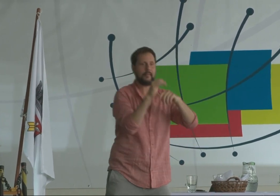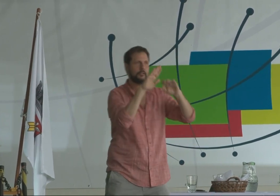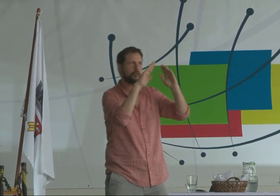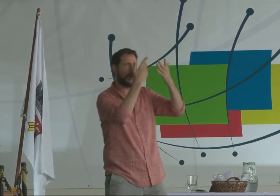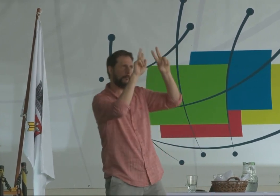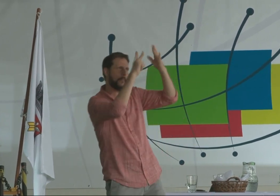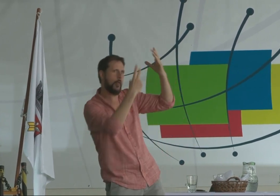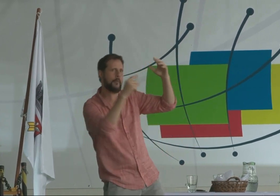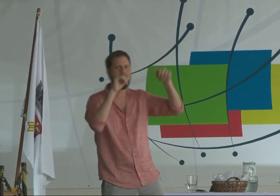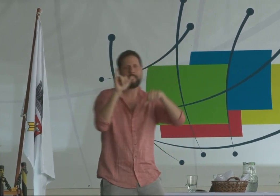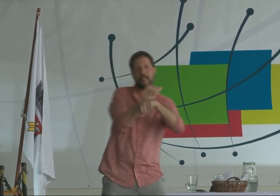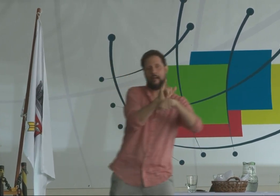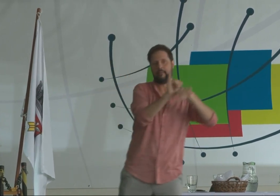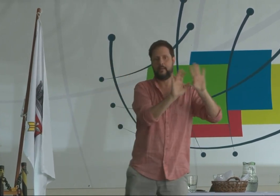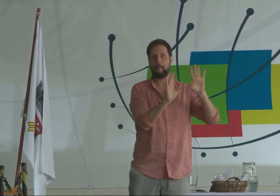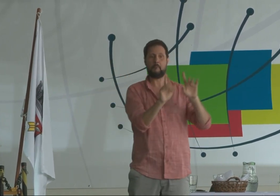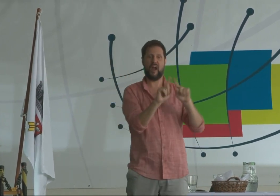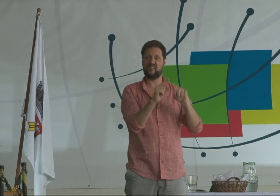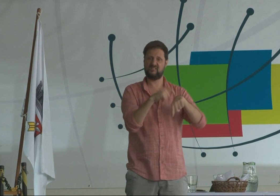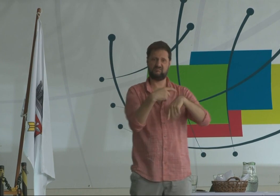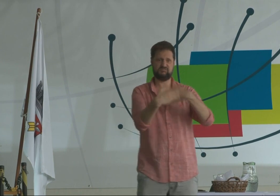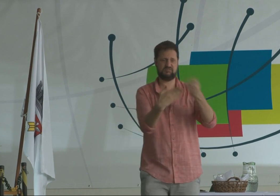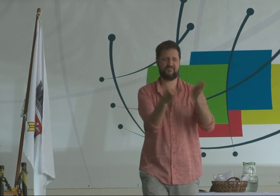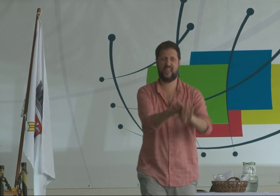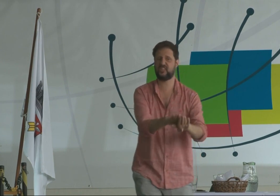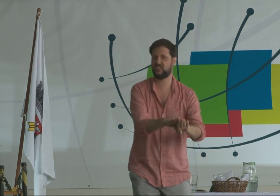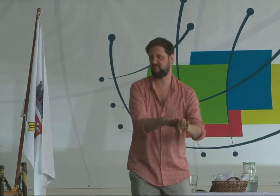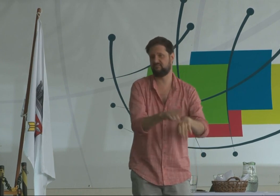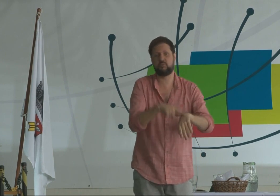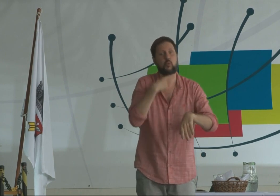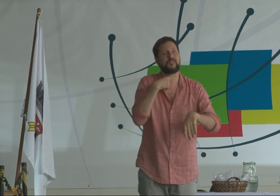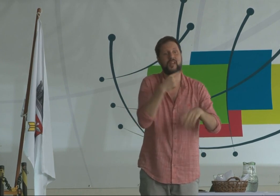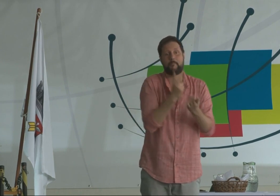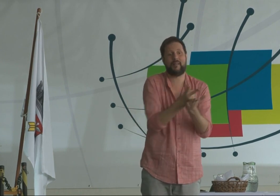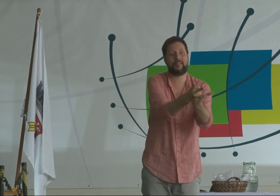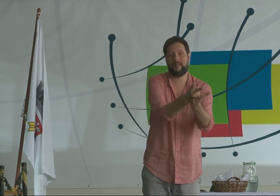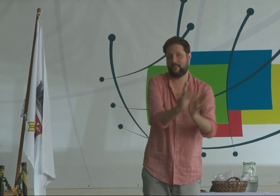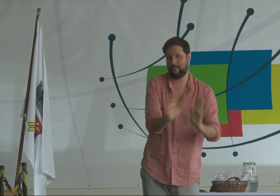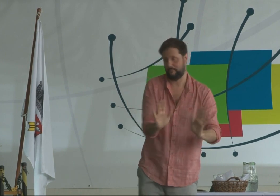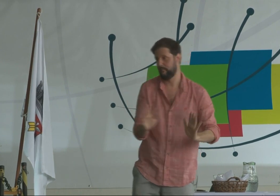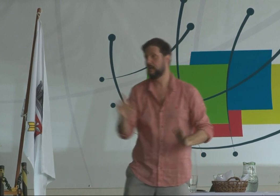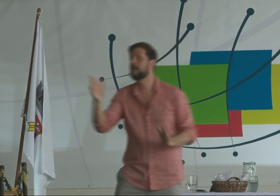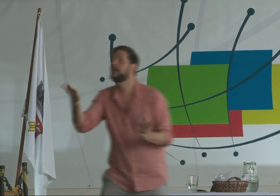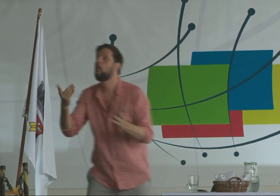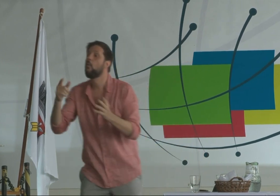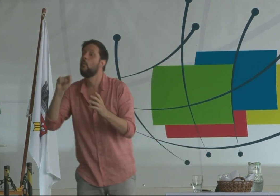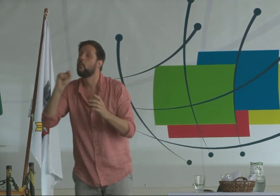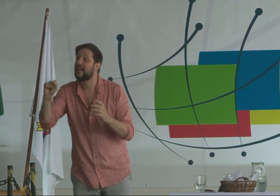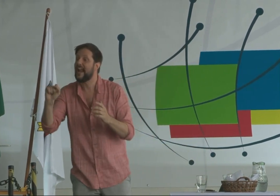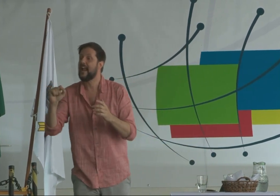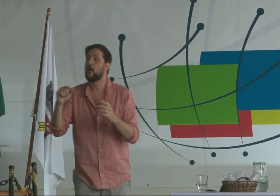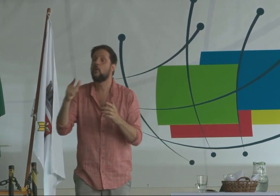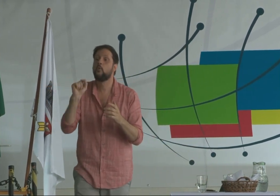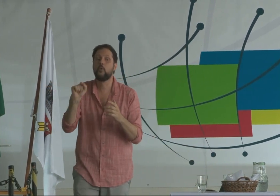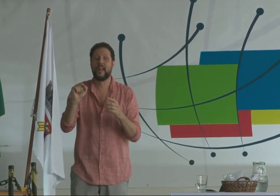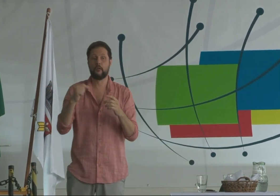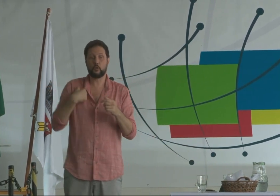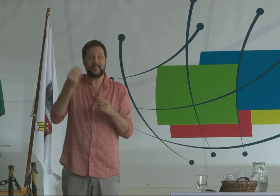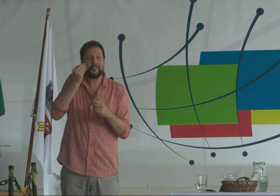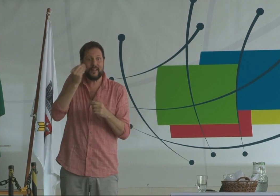Outros nomes, né? Nomenclaturas. Mas, com o tempo, vão fechando. Que não continuam. Então, a questão de escola bilíngue que a gente